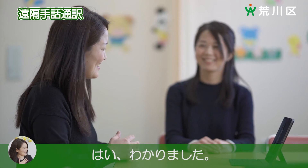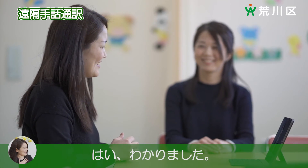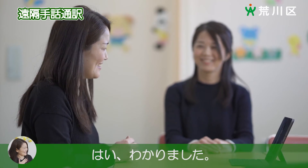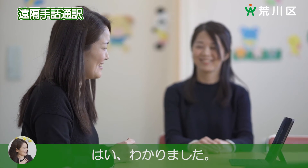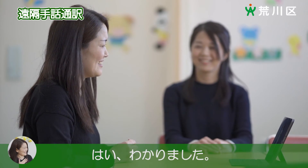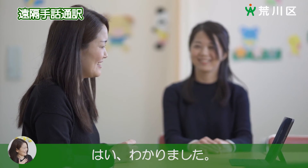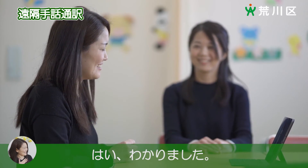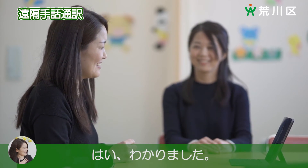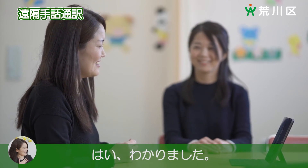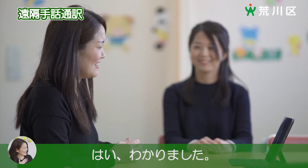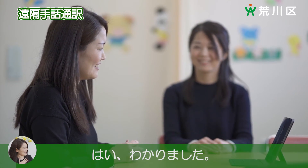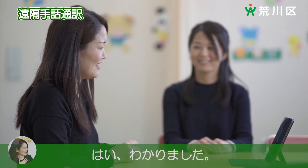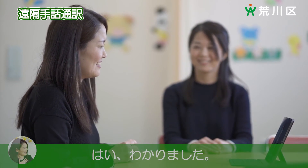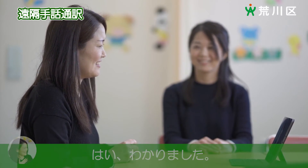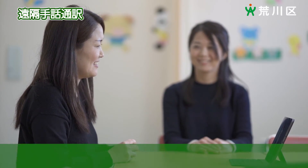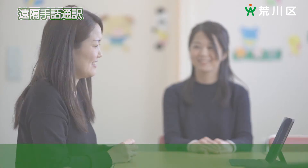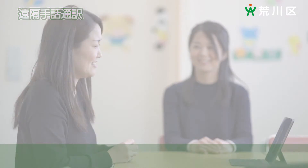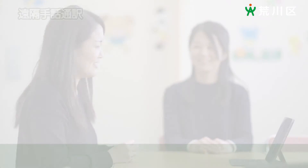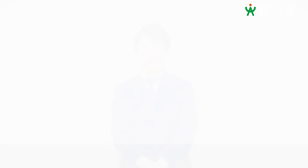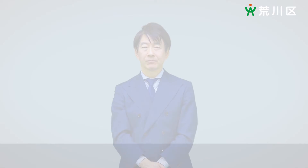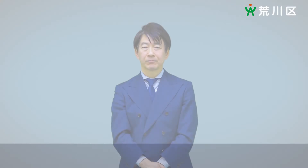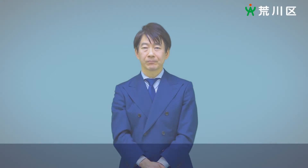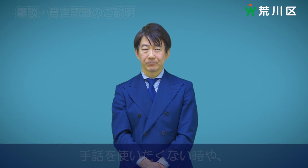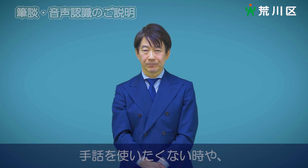はい、わかりました。